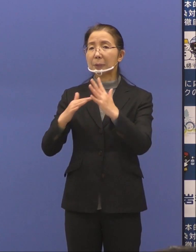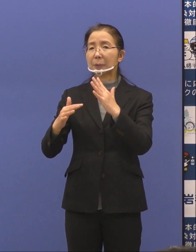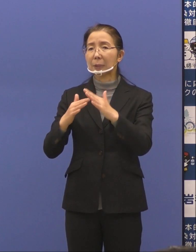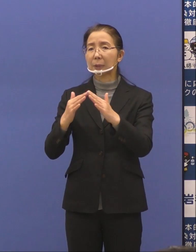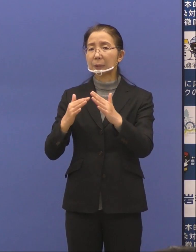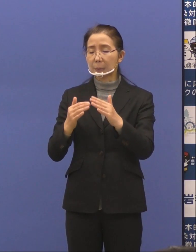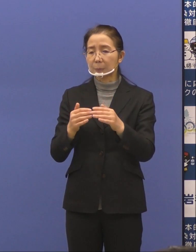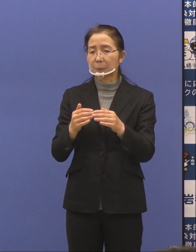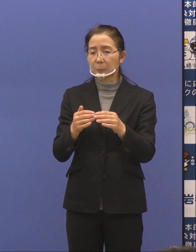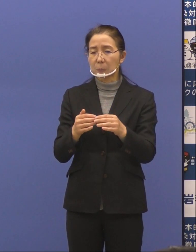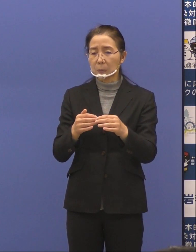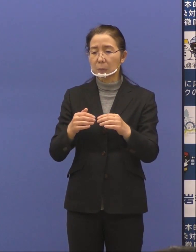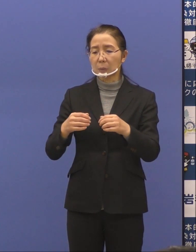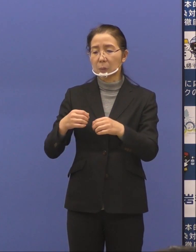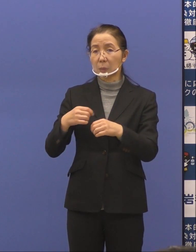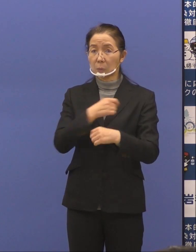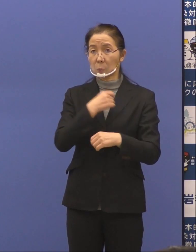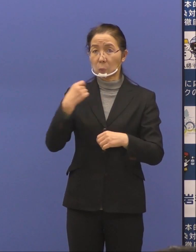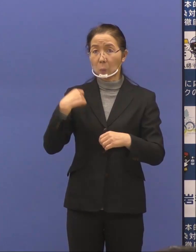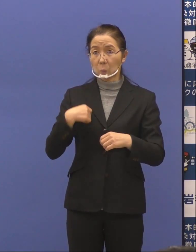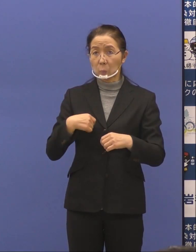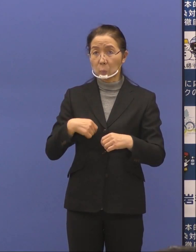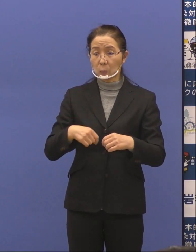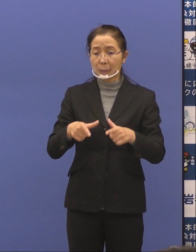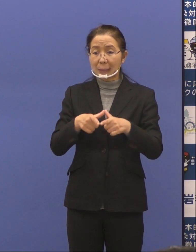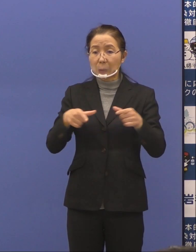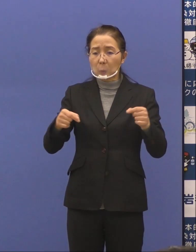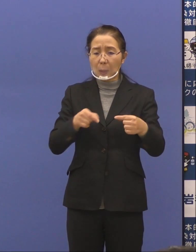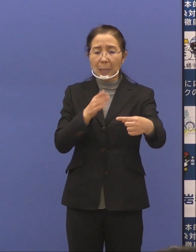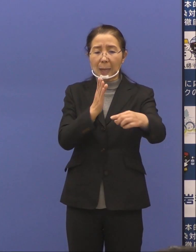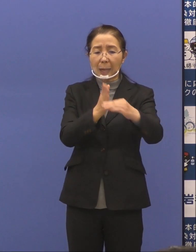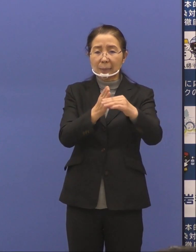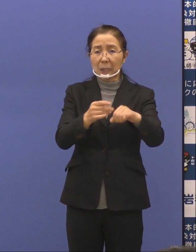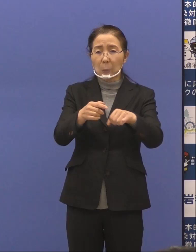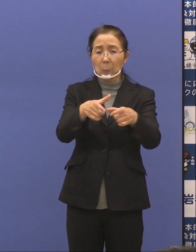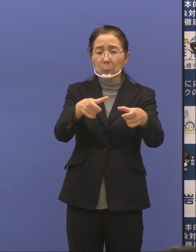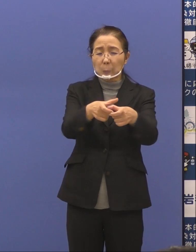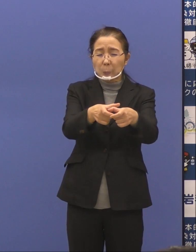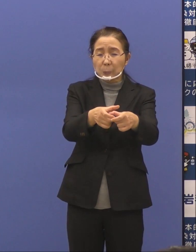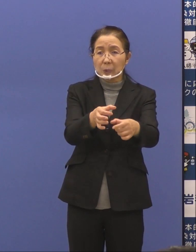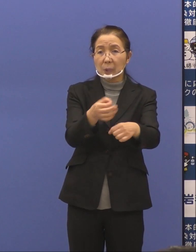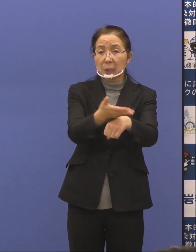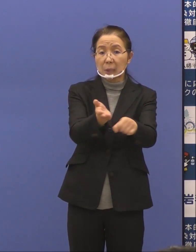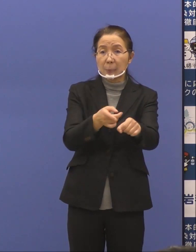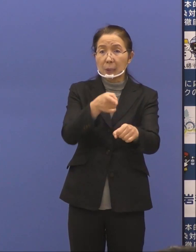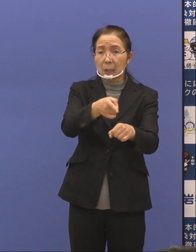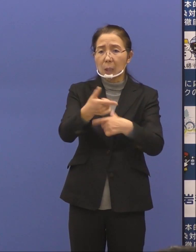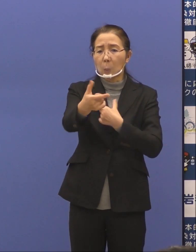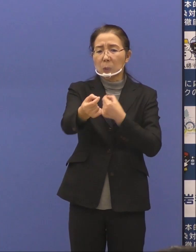のことについてもちゃんと中国と話し合ってお互いの